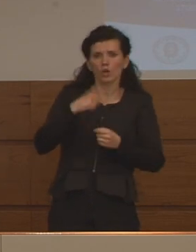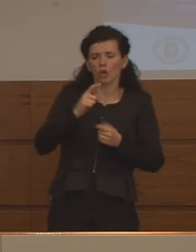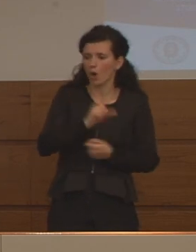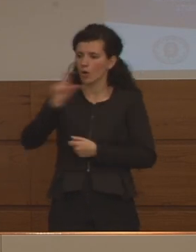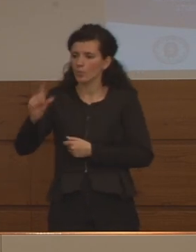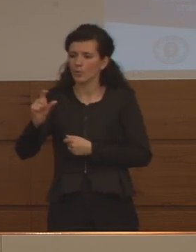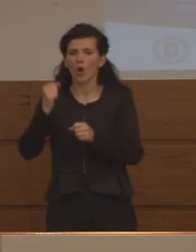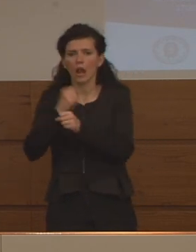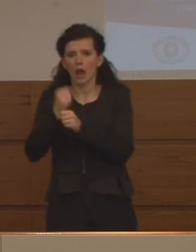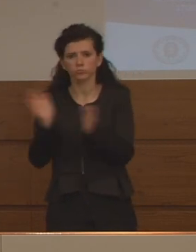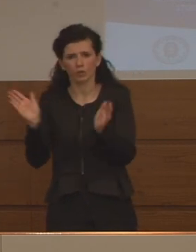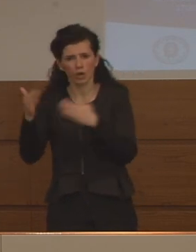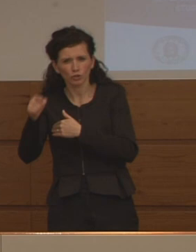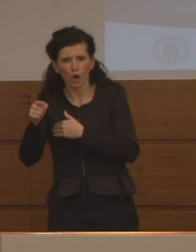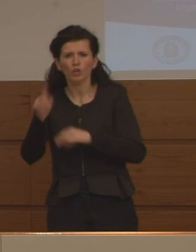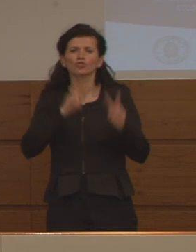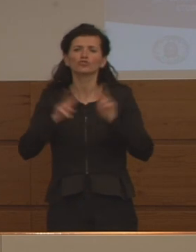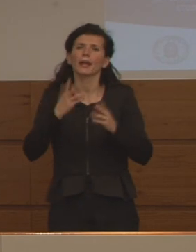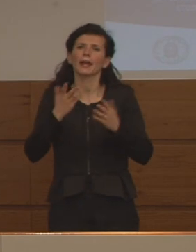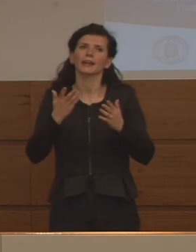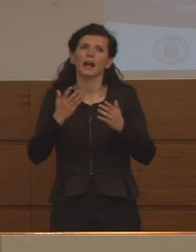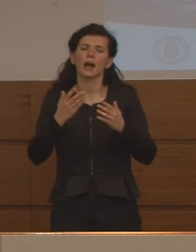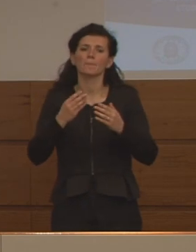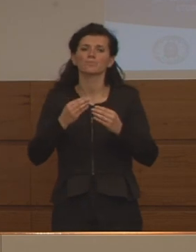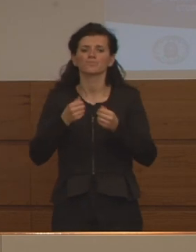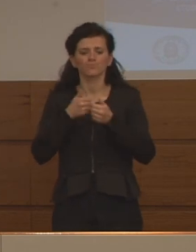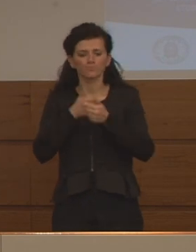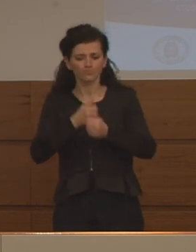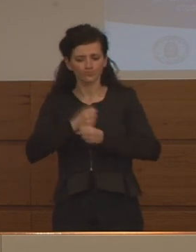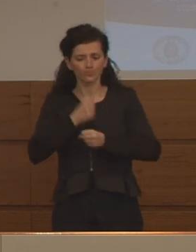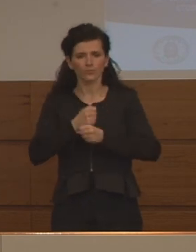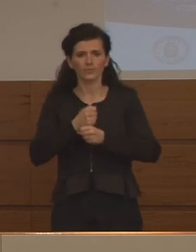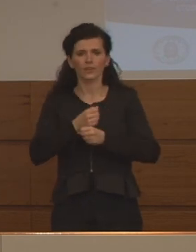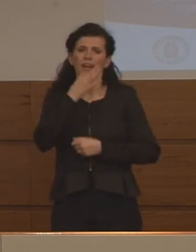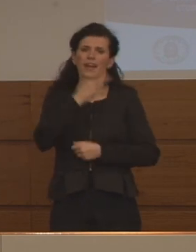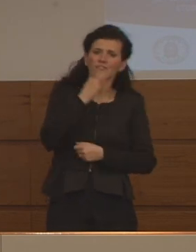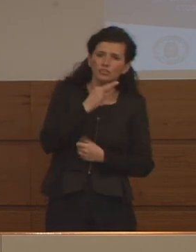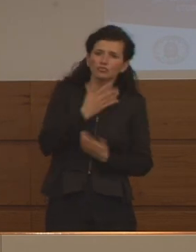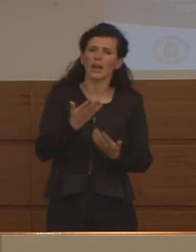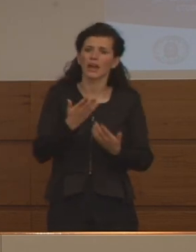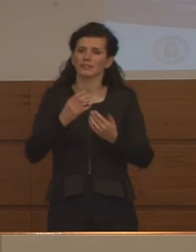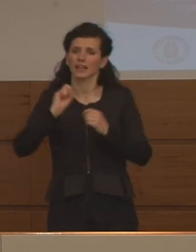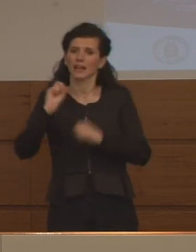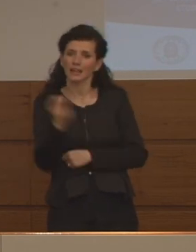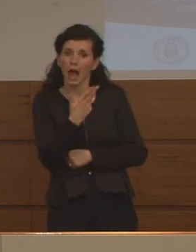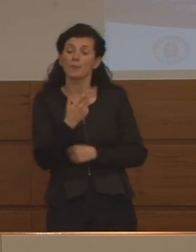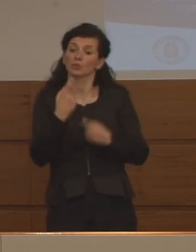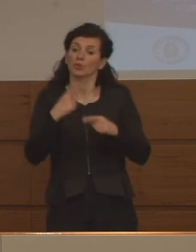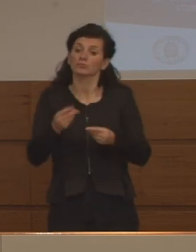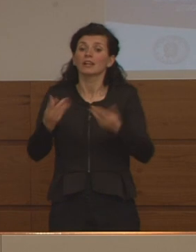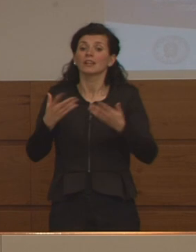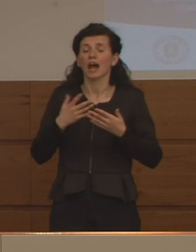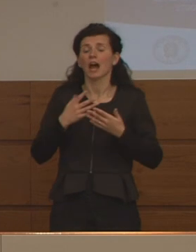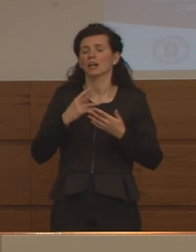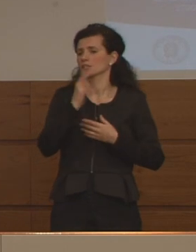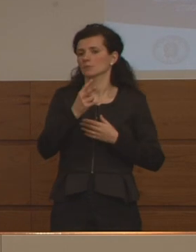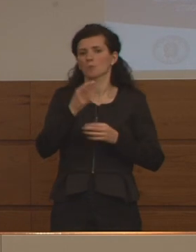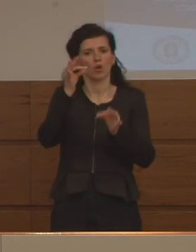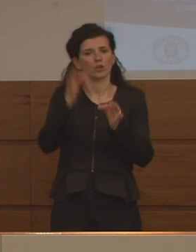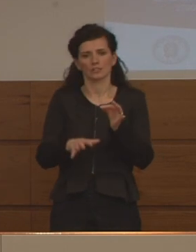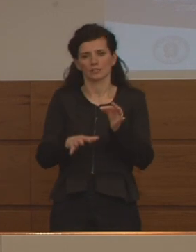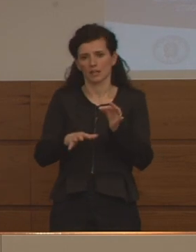agile per ottenere risposte a rapide perché questo è un tipo di valutazione che come abbiamo